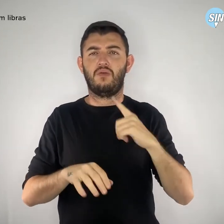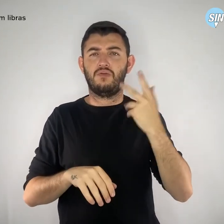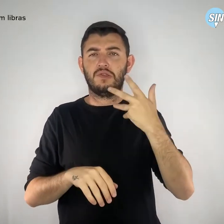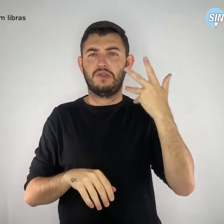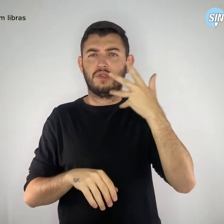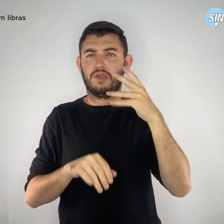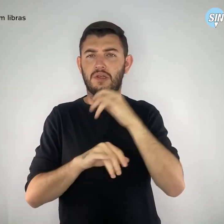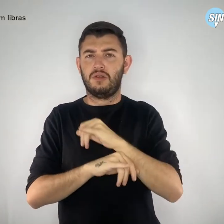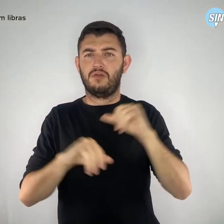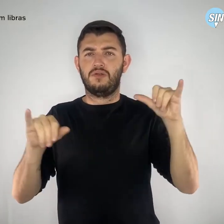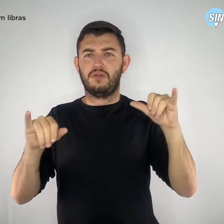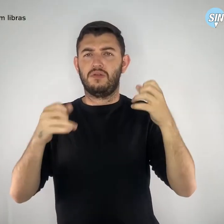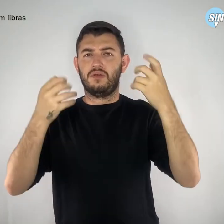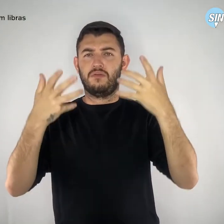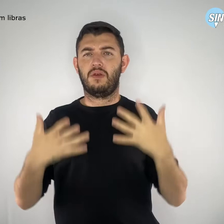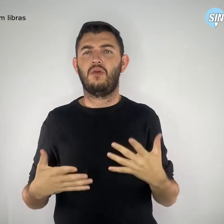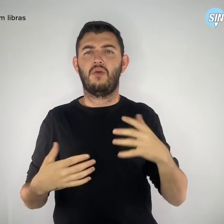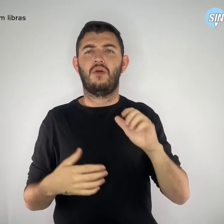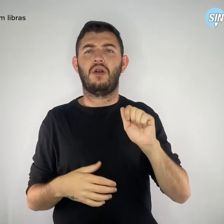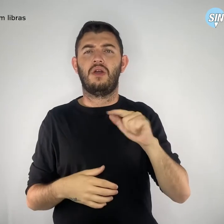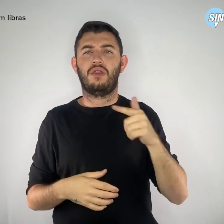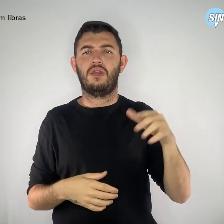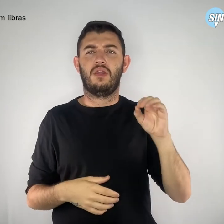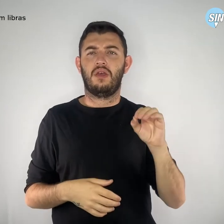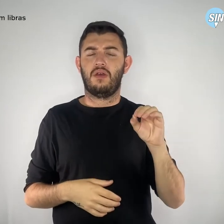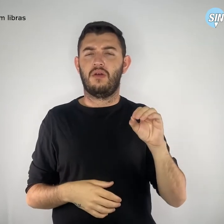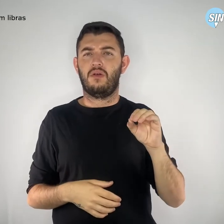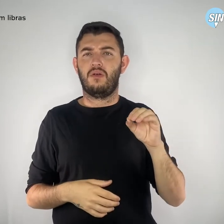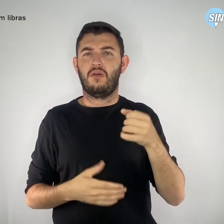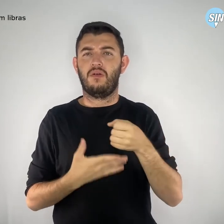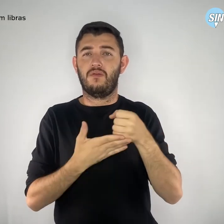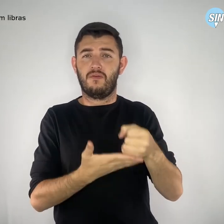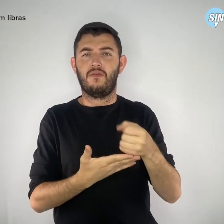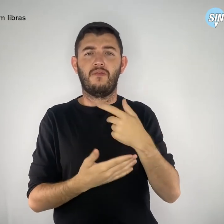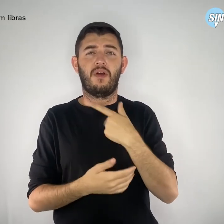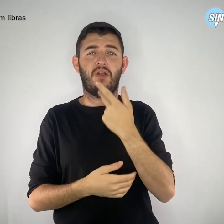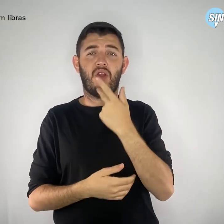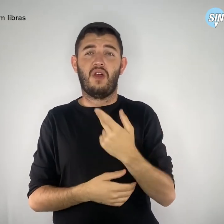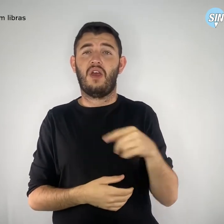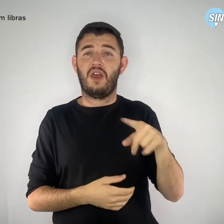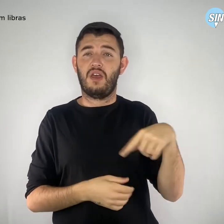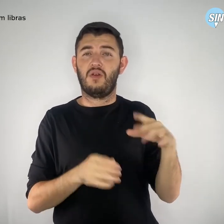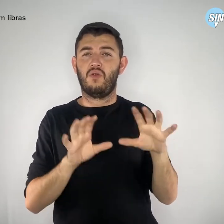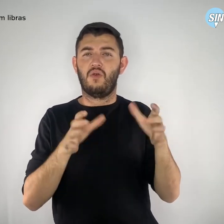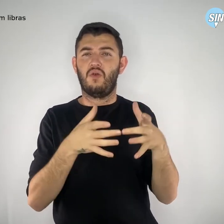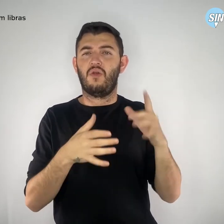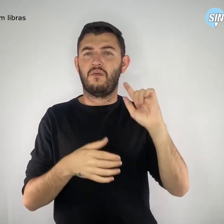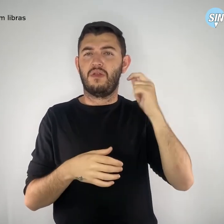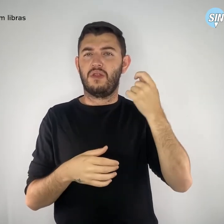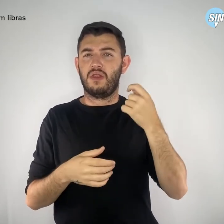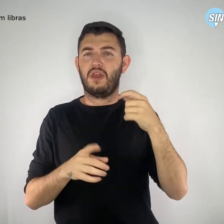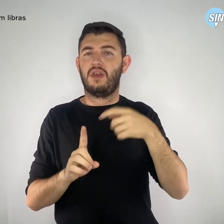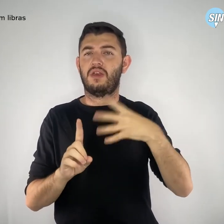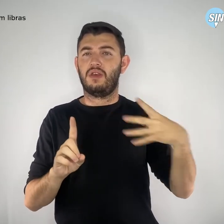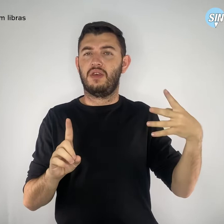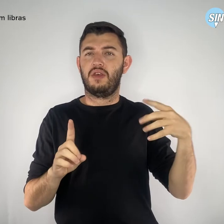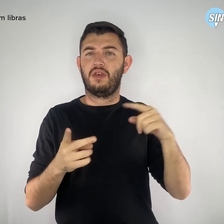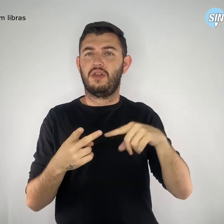chamou as ações afirmativas como coitadismo dos negros, gays e nordestinos.